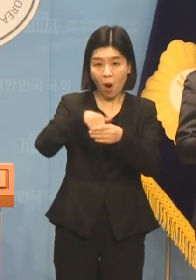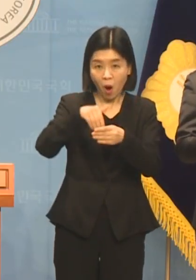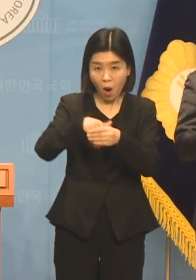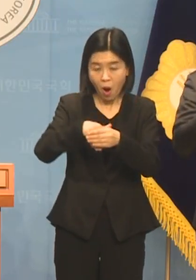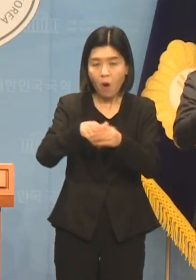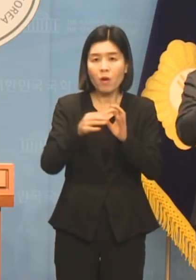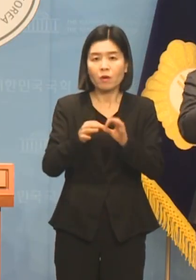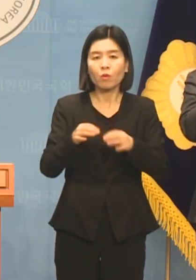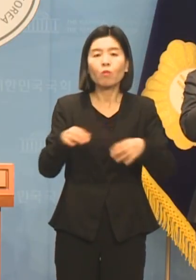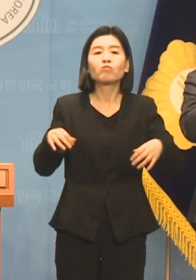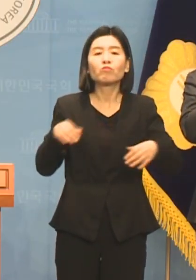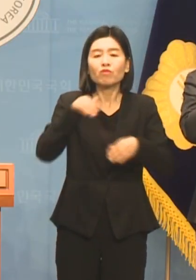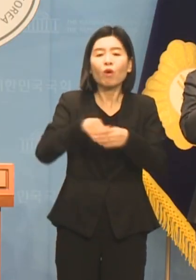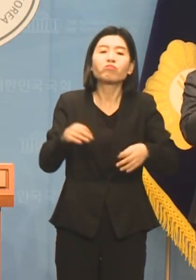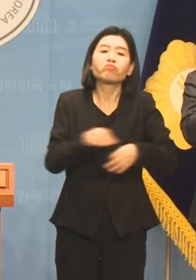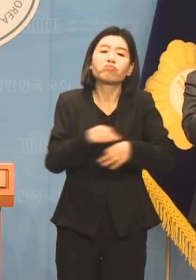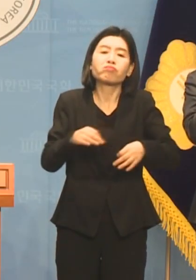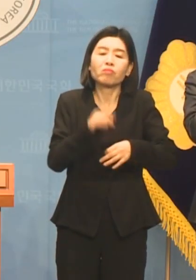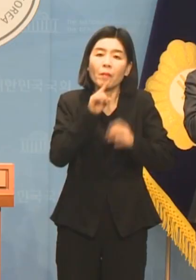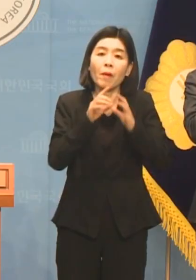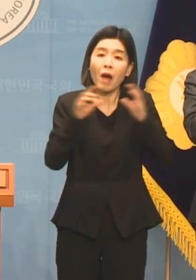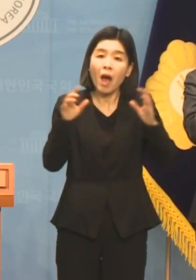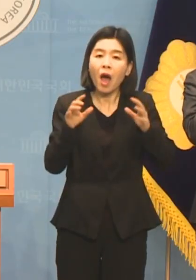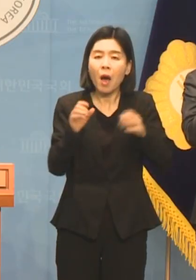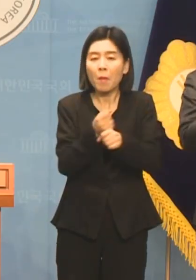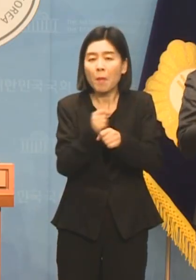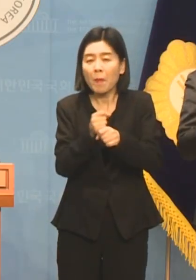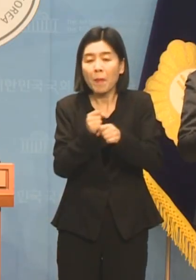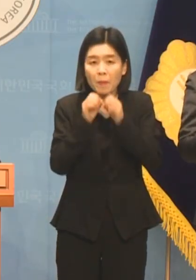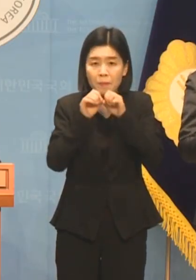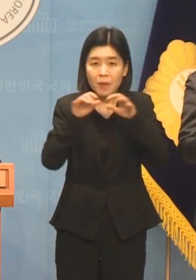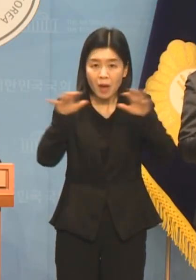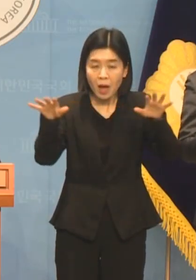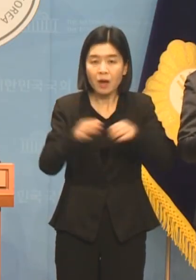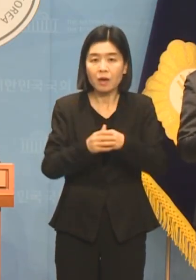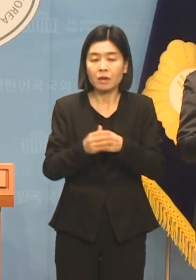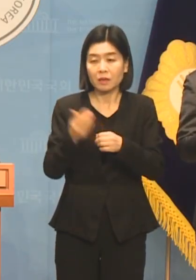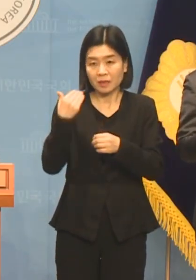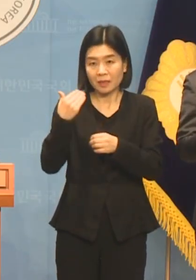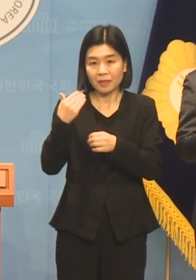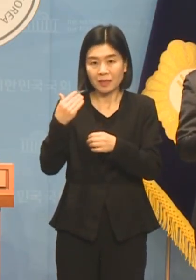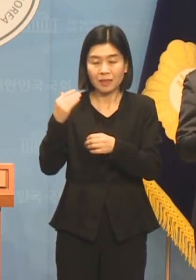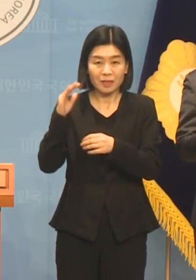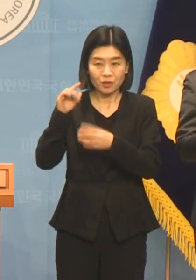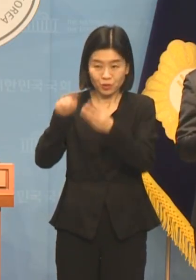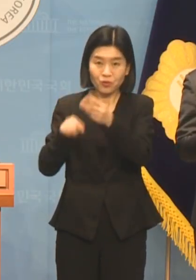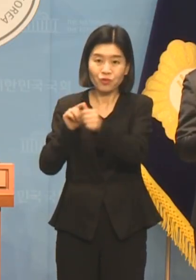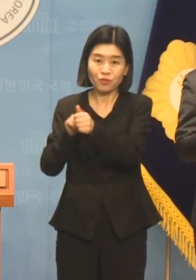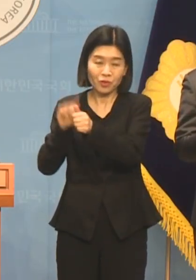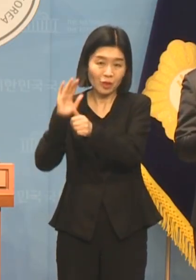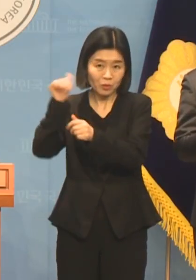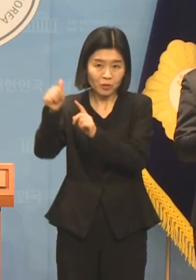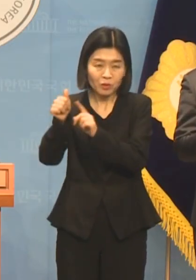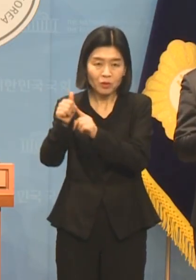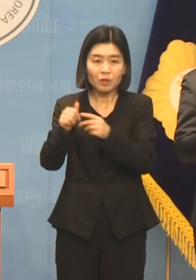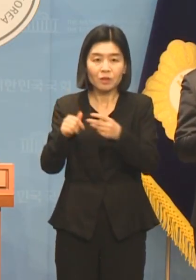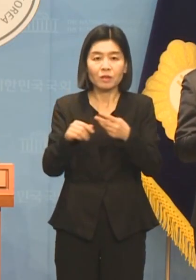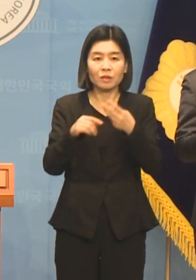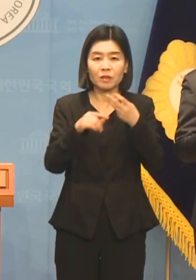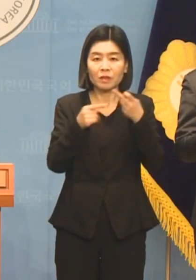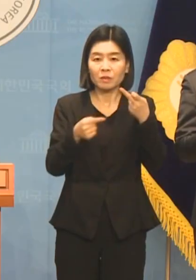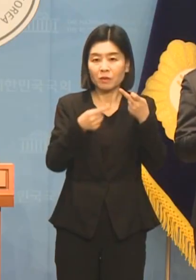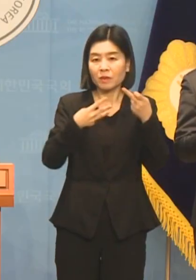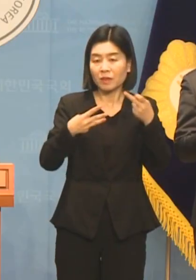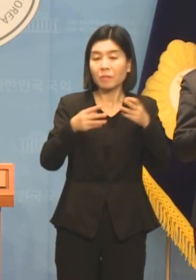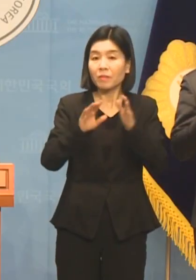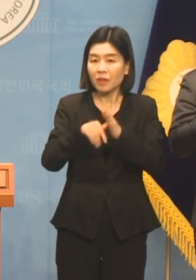또다시 유포되고 있습니다. 지난 12월 3일 윤석열 대통령은 대국민 담화를 통해 부정선거를 계엄의 명분으로 삼아